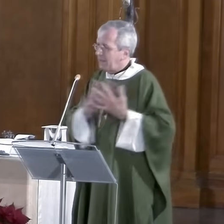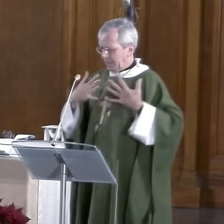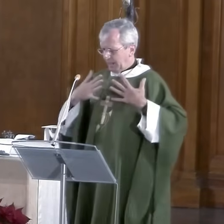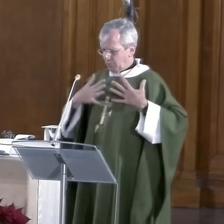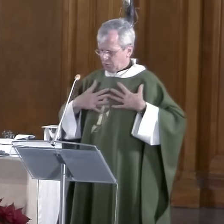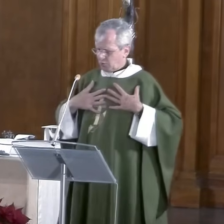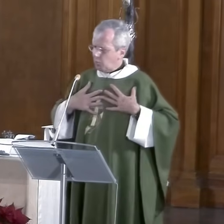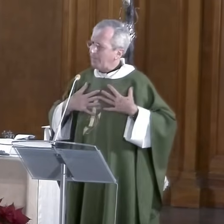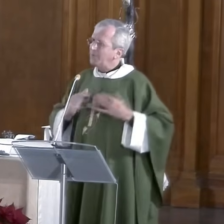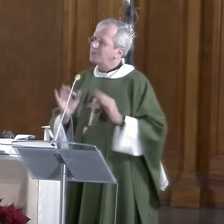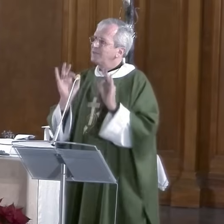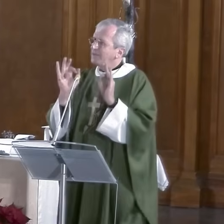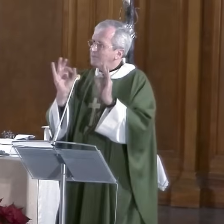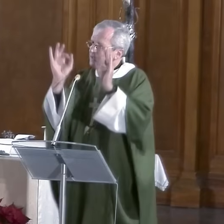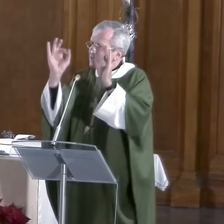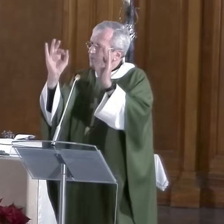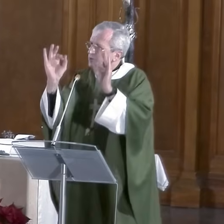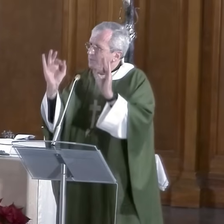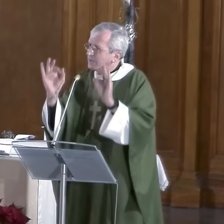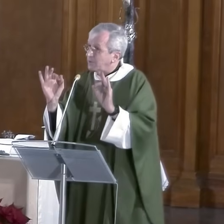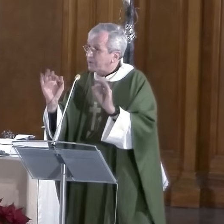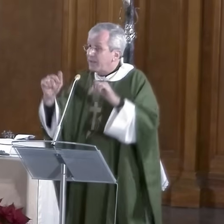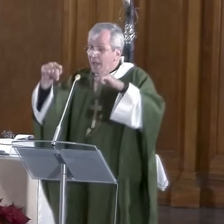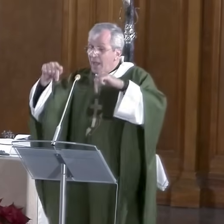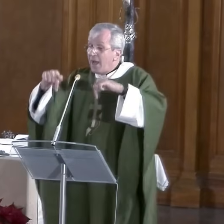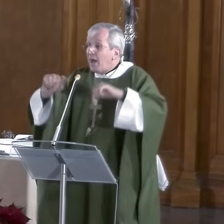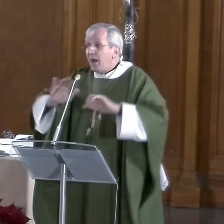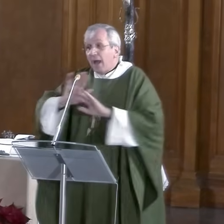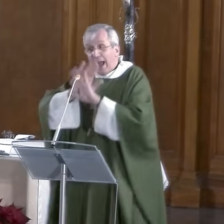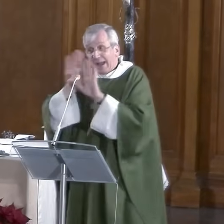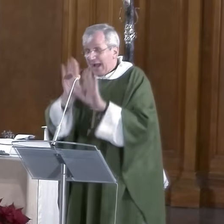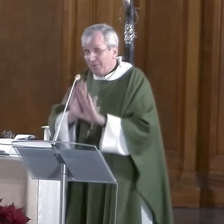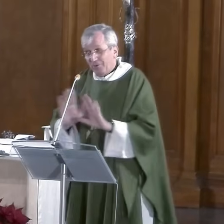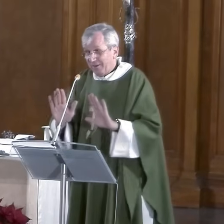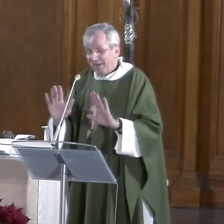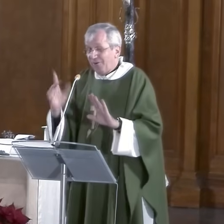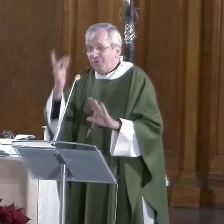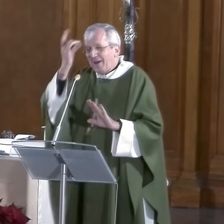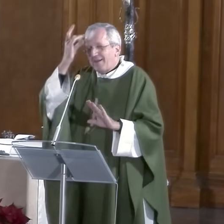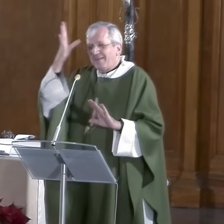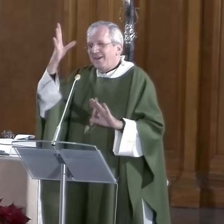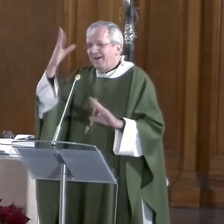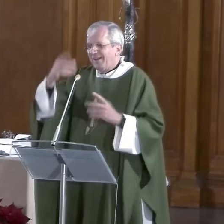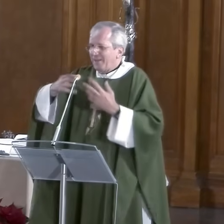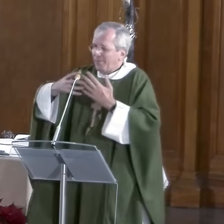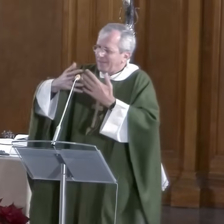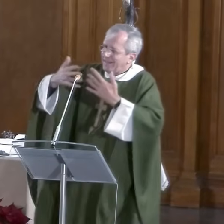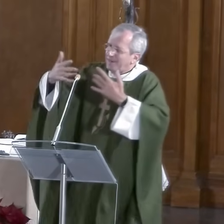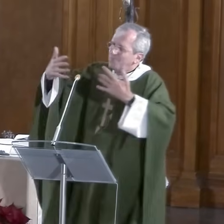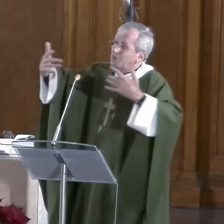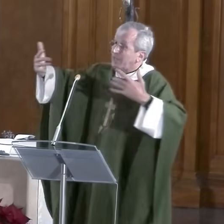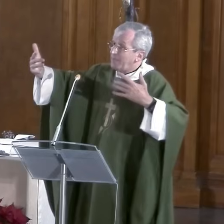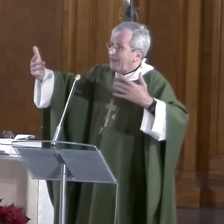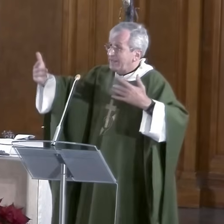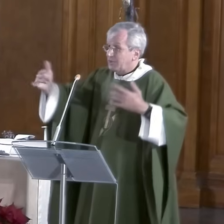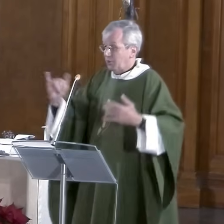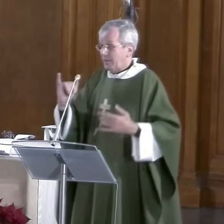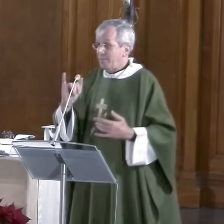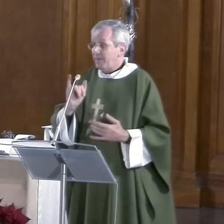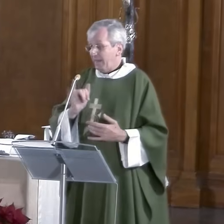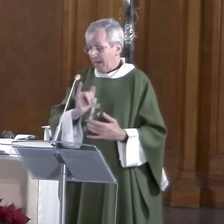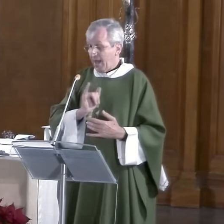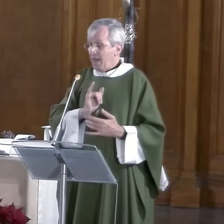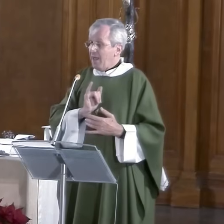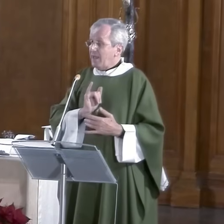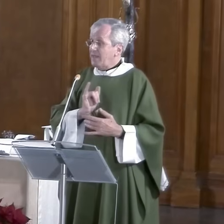amar y nuestros cuerpos tenemos que saberlos poner en este orden. Acabo con una idea que podría dar mucho que hablar, que es todo el